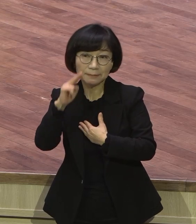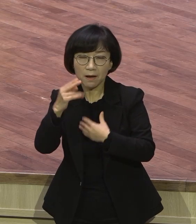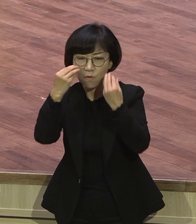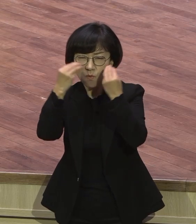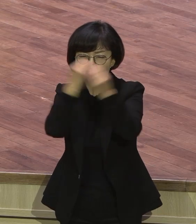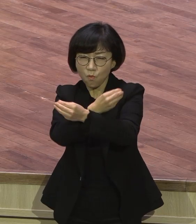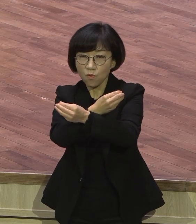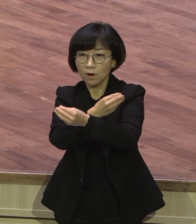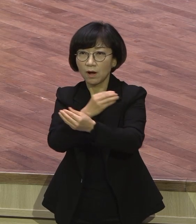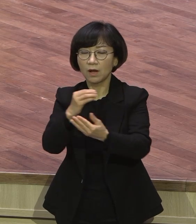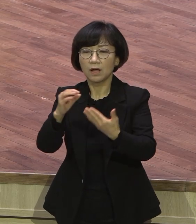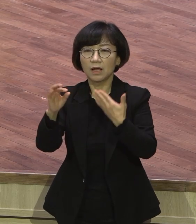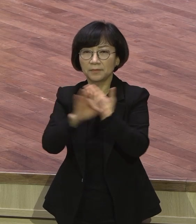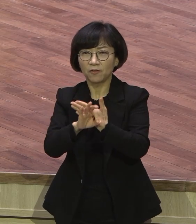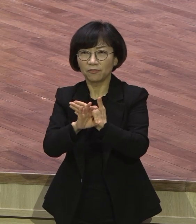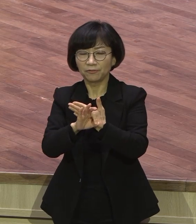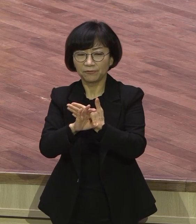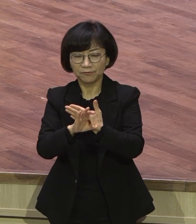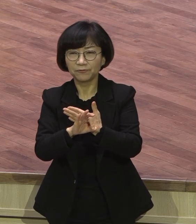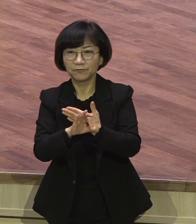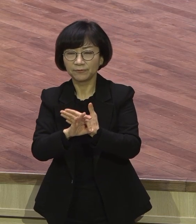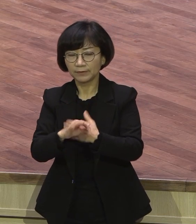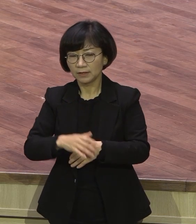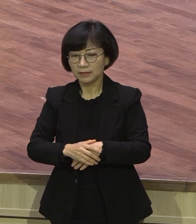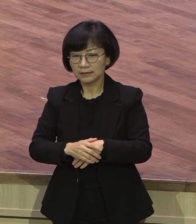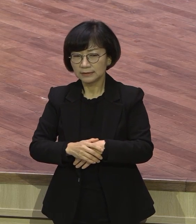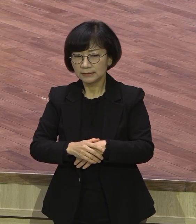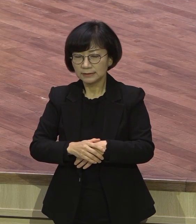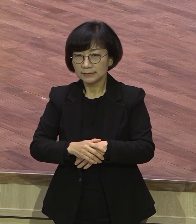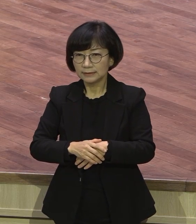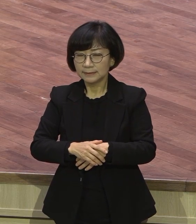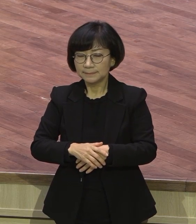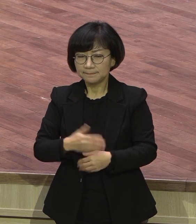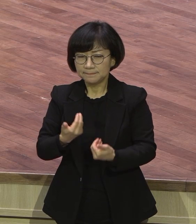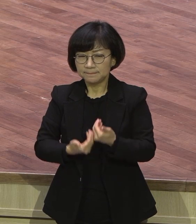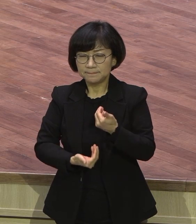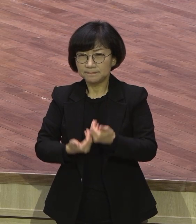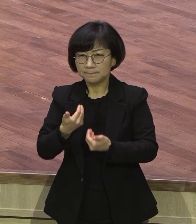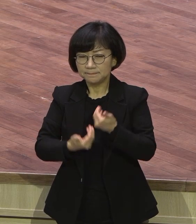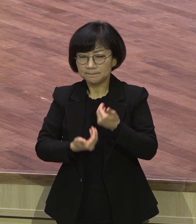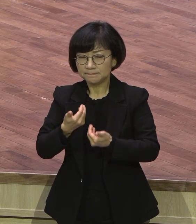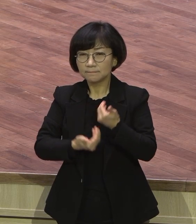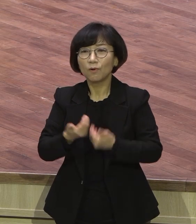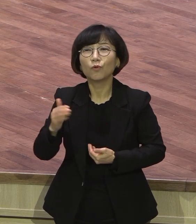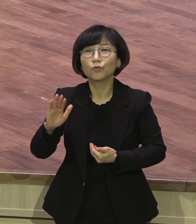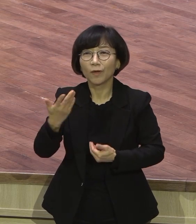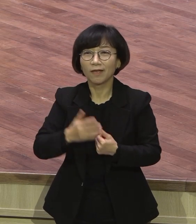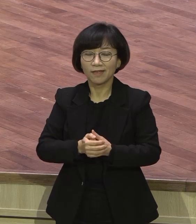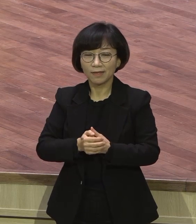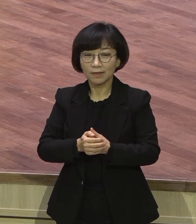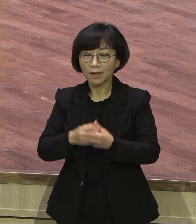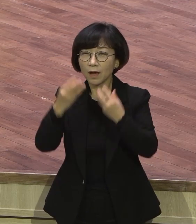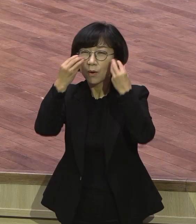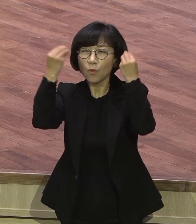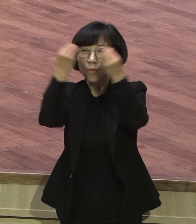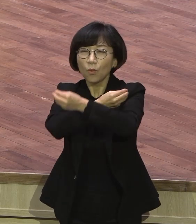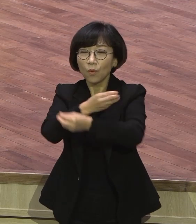극단적 그러한 상황까지 빚어질 수 있죠. 오해가 무엇입니까? 오해.